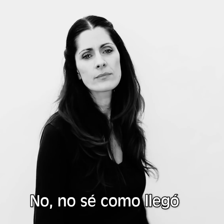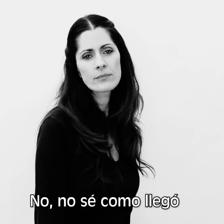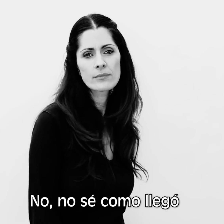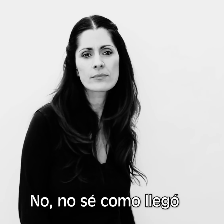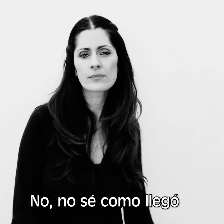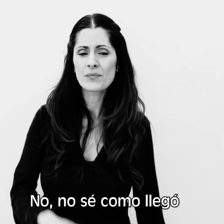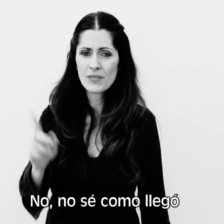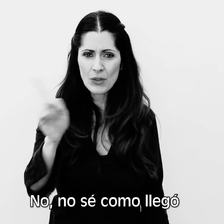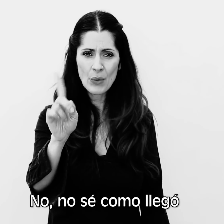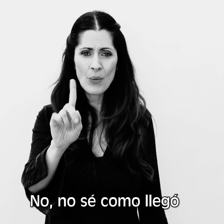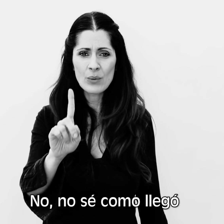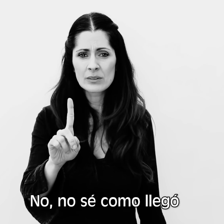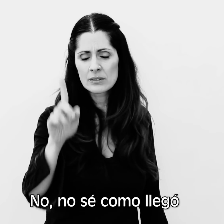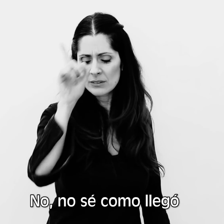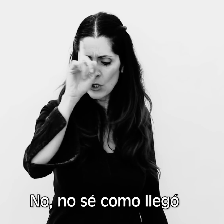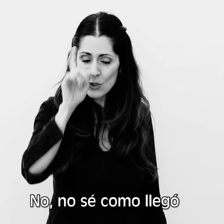No, no sé cómo llegó